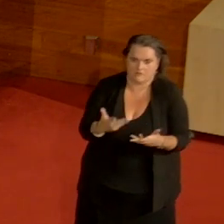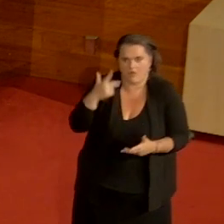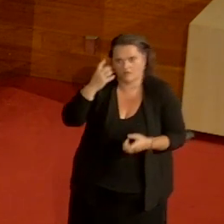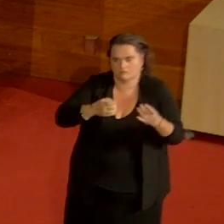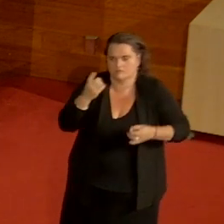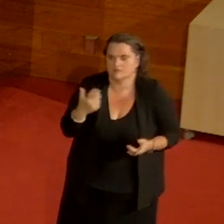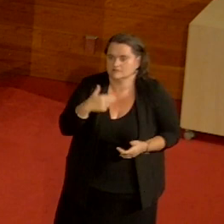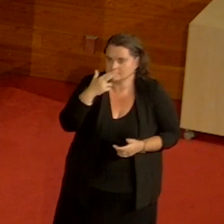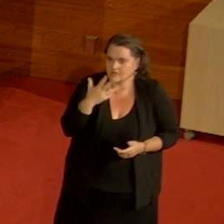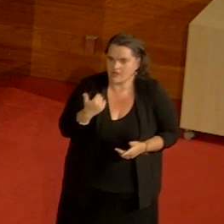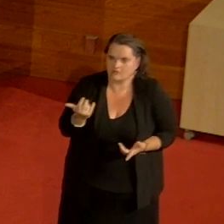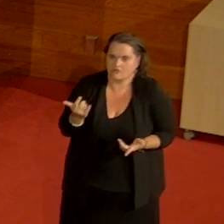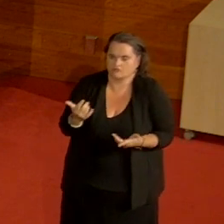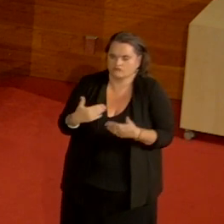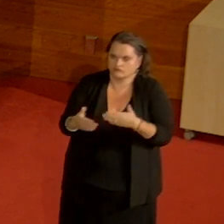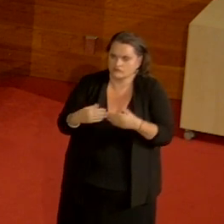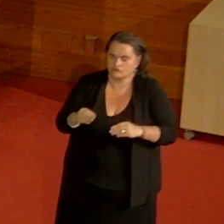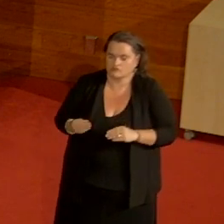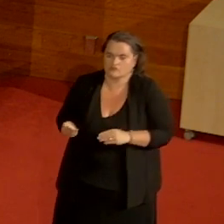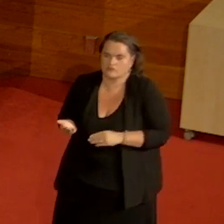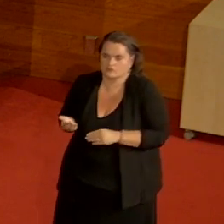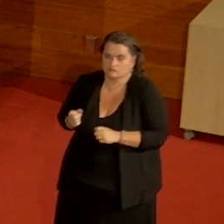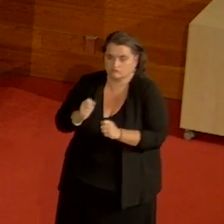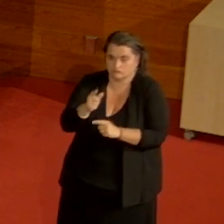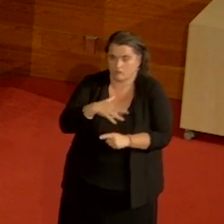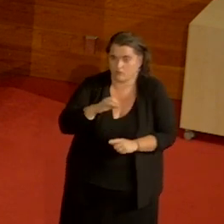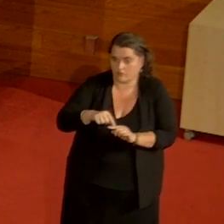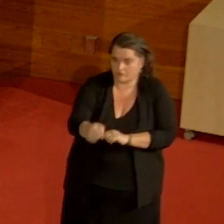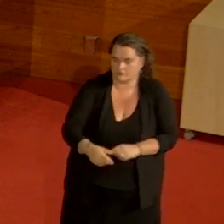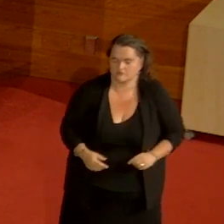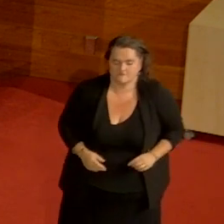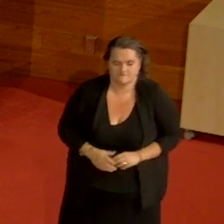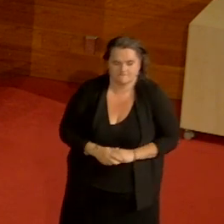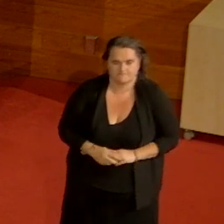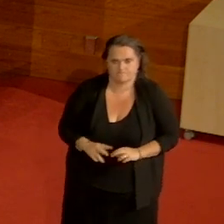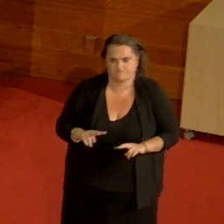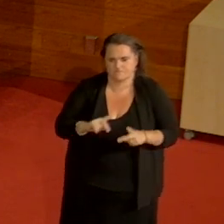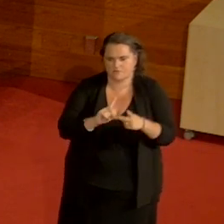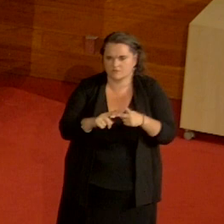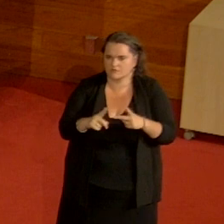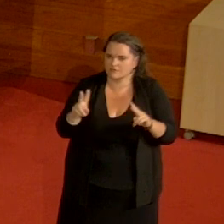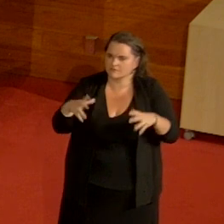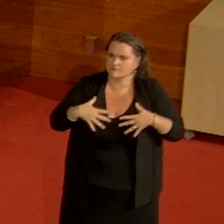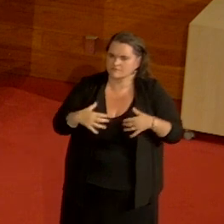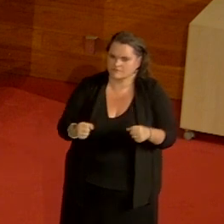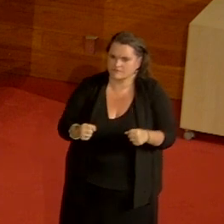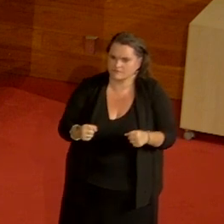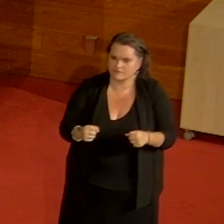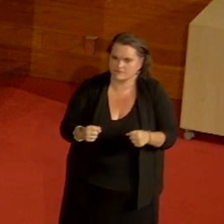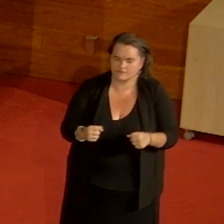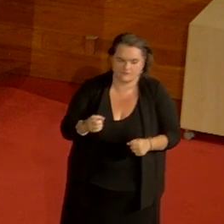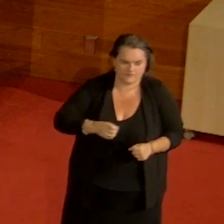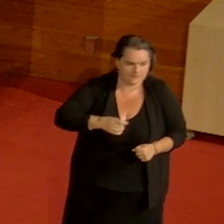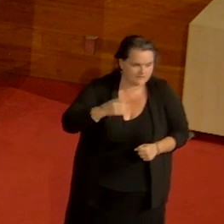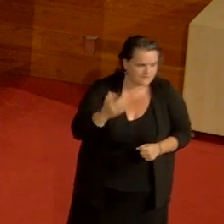garrin que es muy interesante en segundo lugar sobre la salud claro e yo creo que que esta esta idea que yo comentaba de